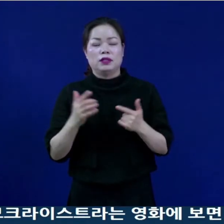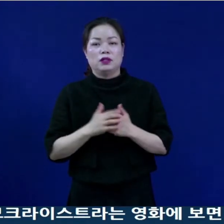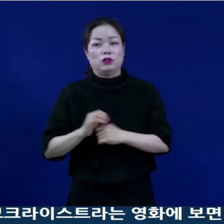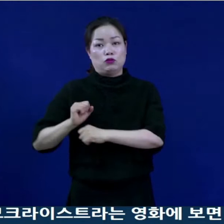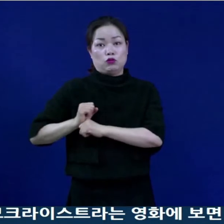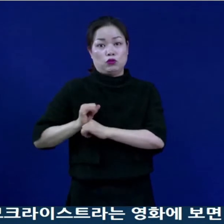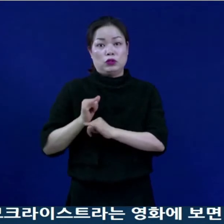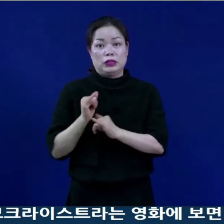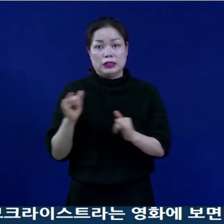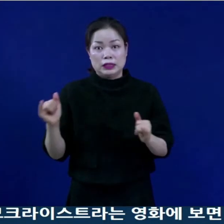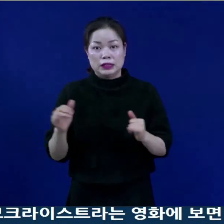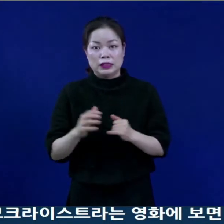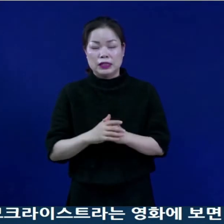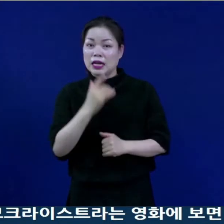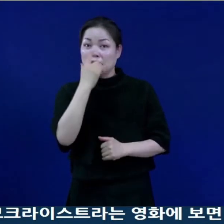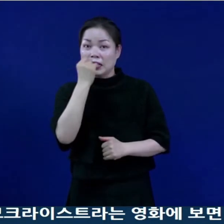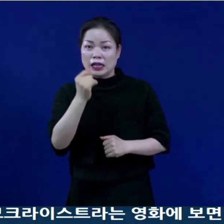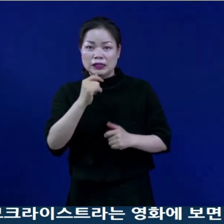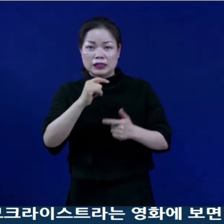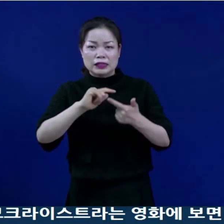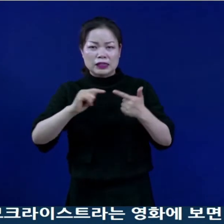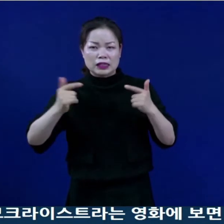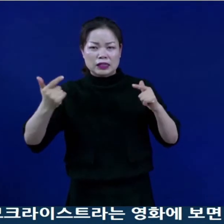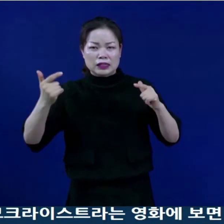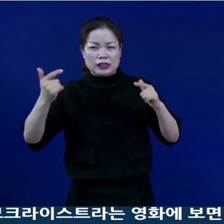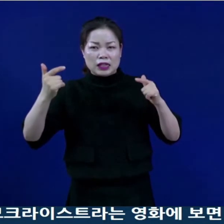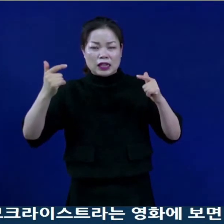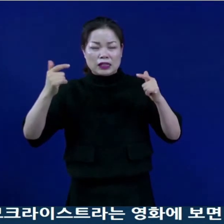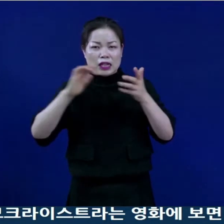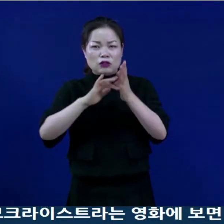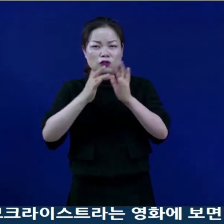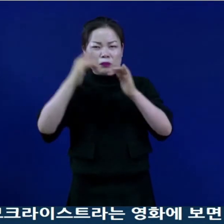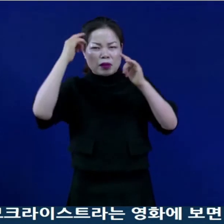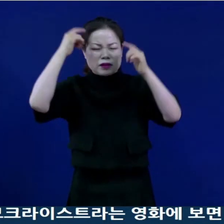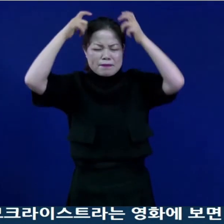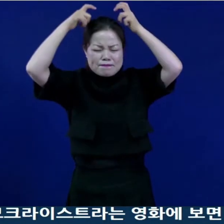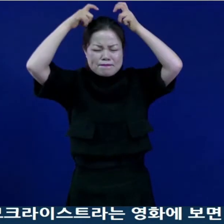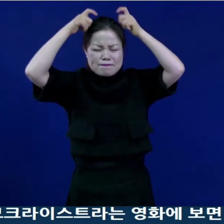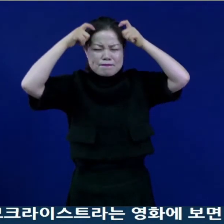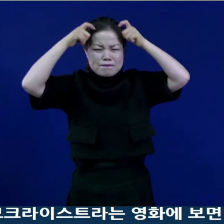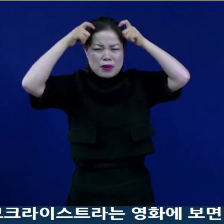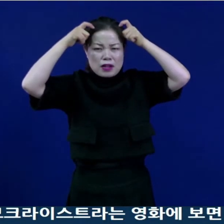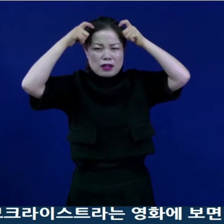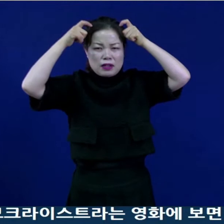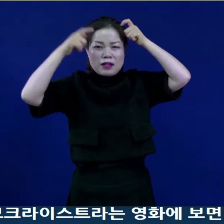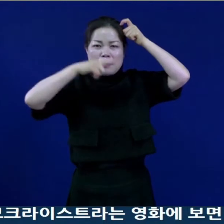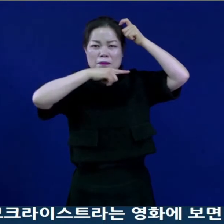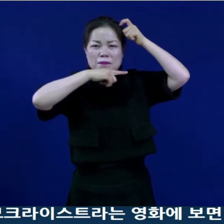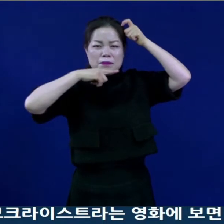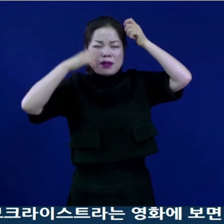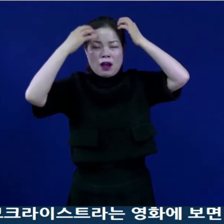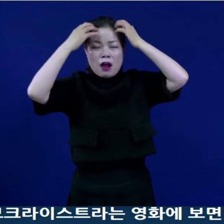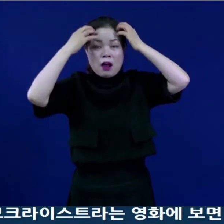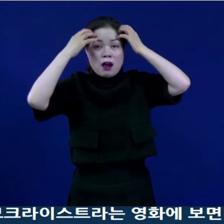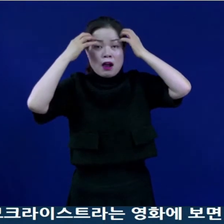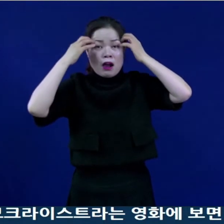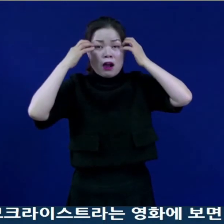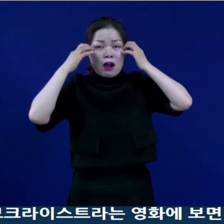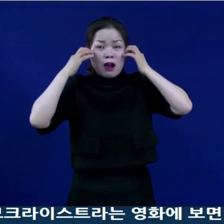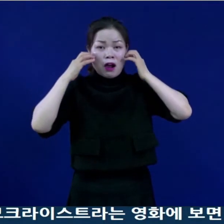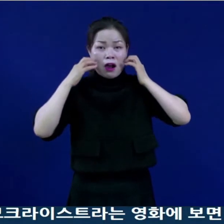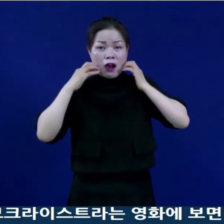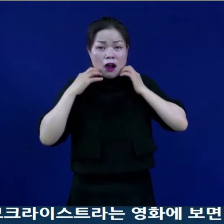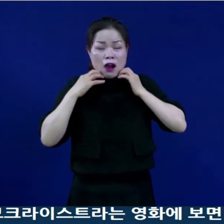군인들은 가시나무로 엮어 만든 관을 예수님 머리에 억지로 씌웁니다. 당연히 피가 철철 흐르겠죠. 그리고